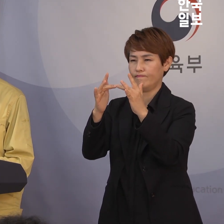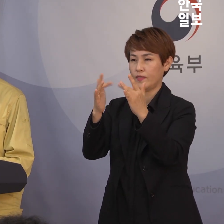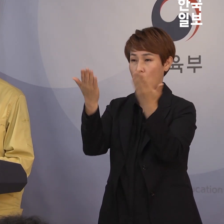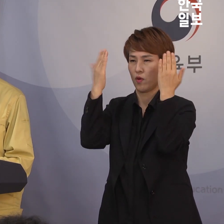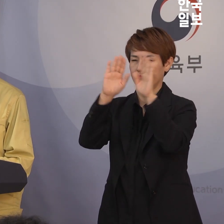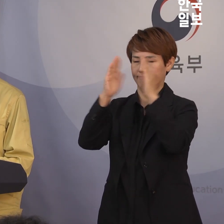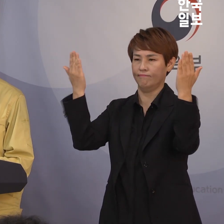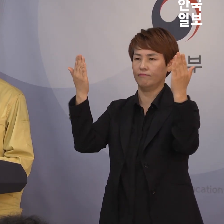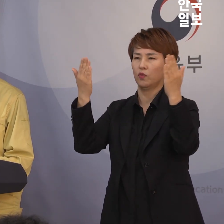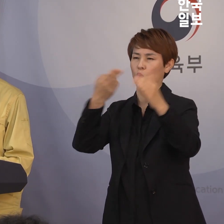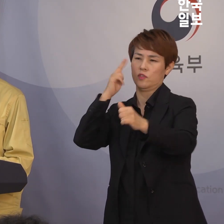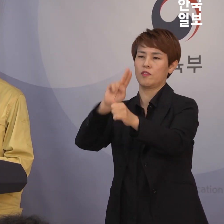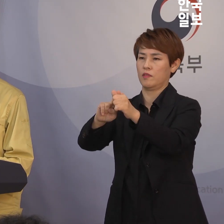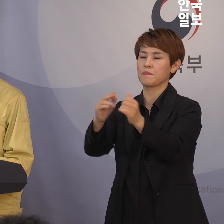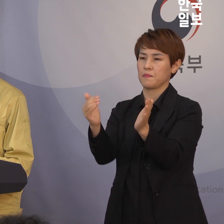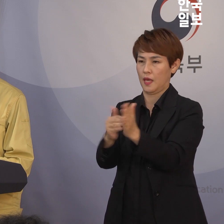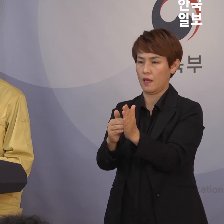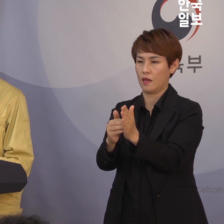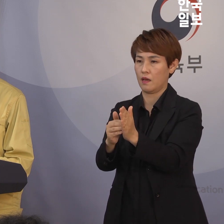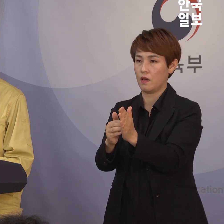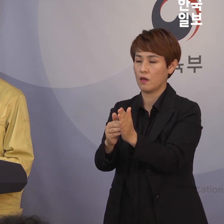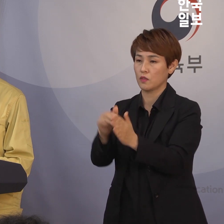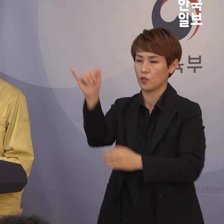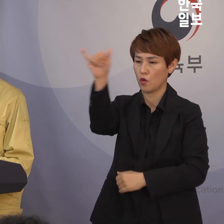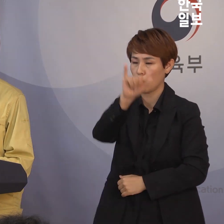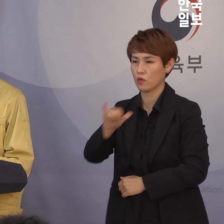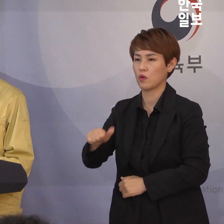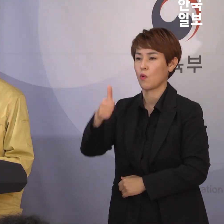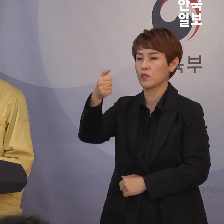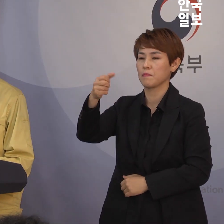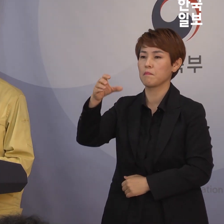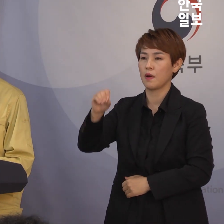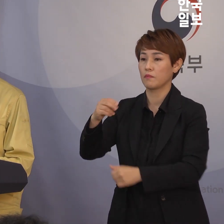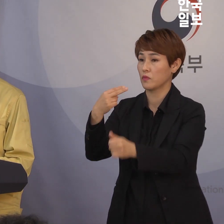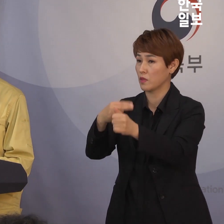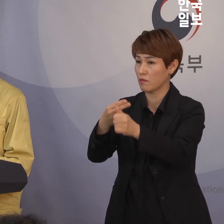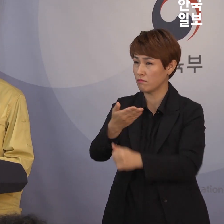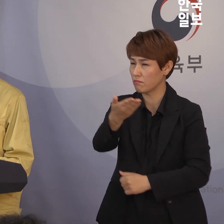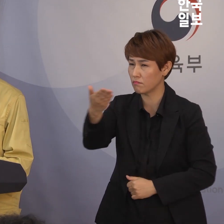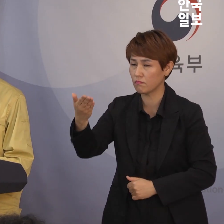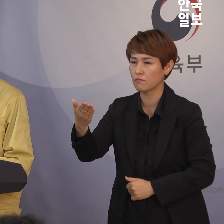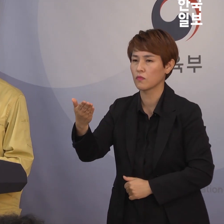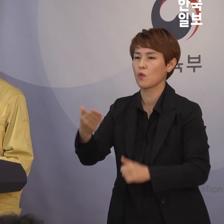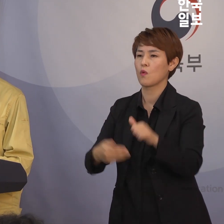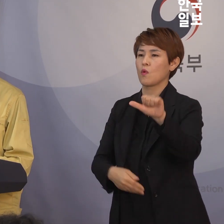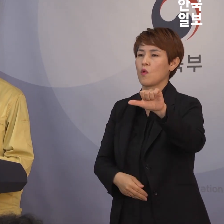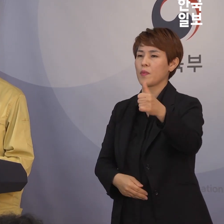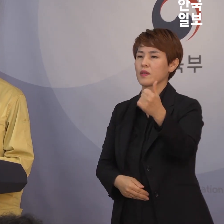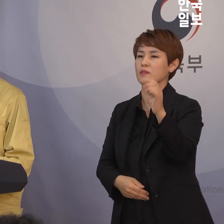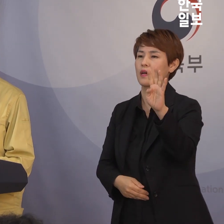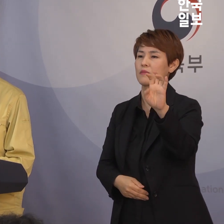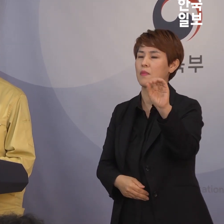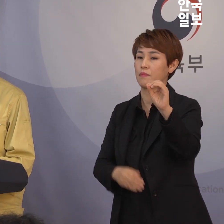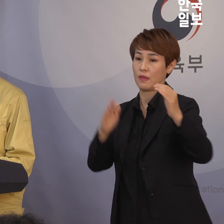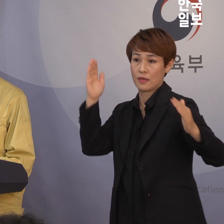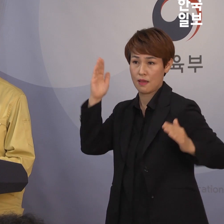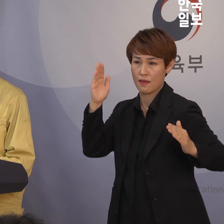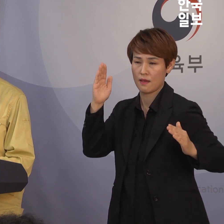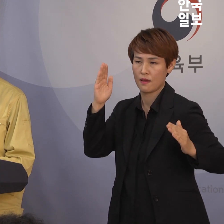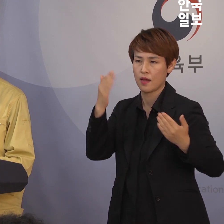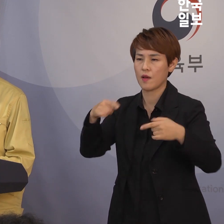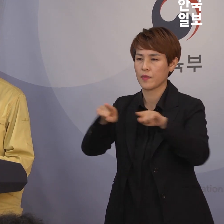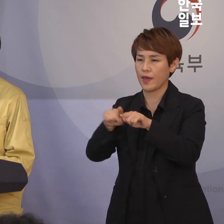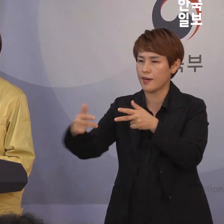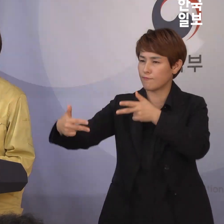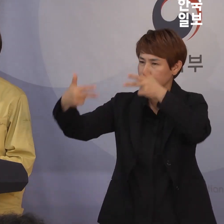도전을 하였으며 전국의 50만 명 선생님, 540만 명의 학생들이 함께